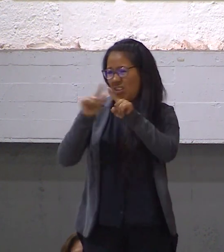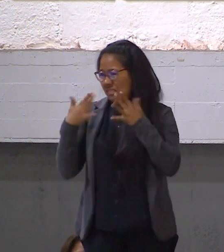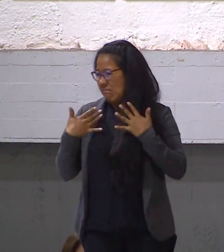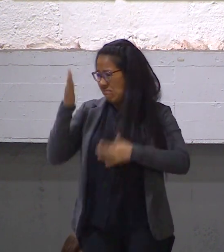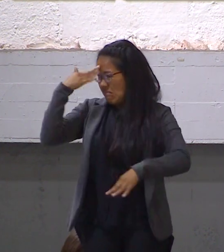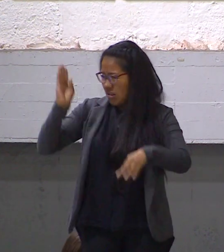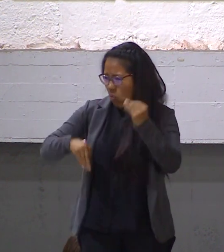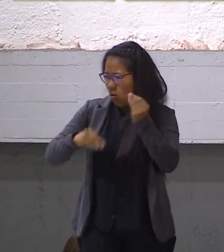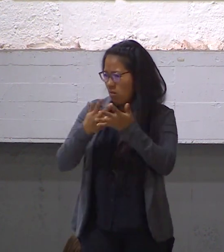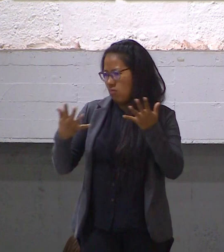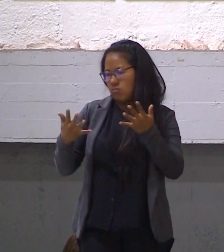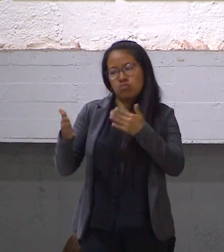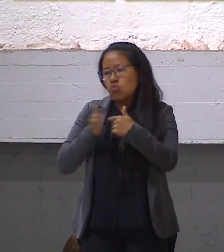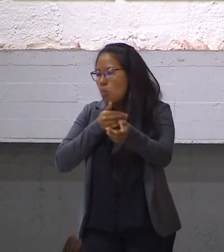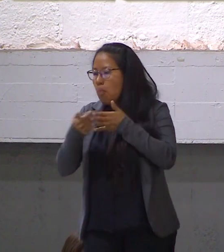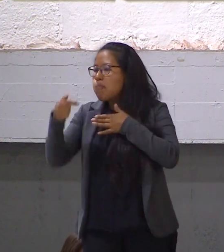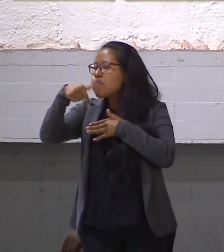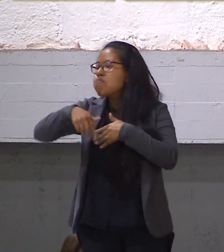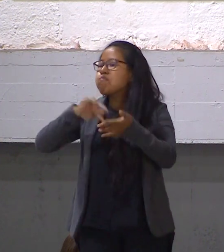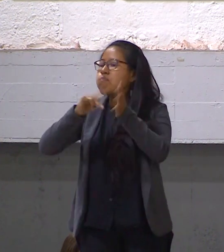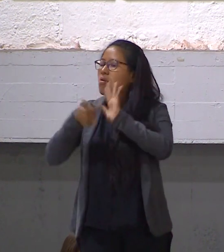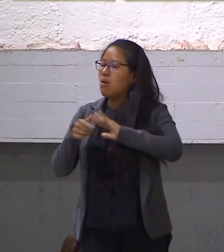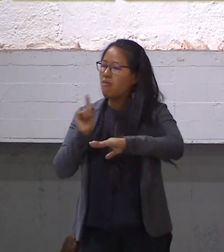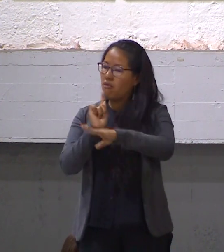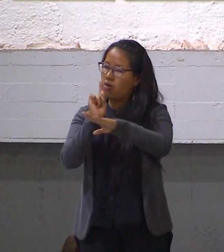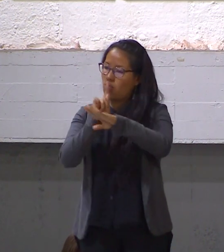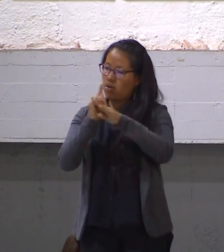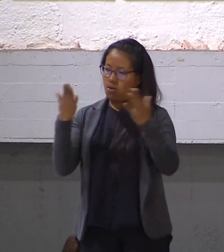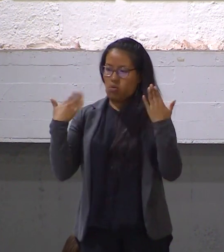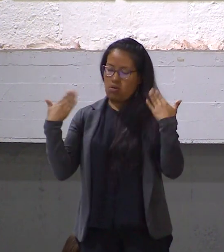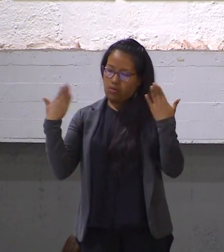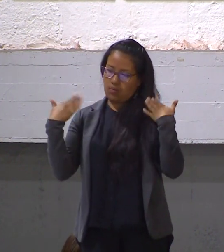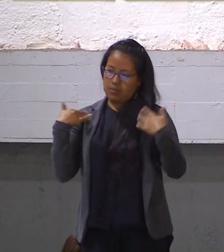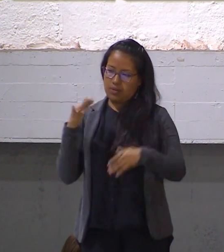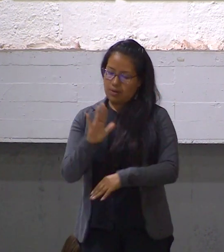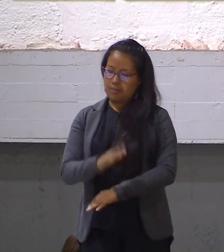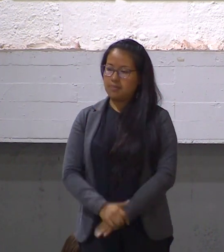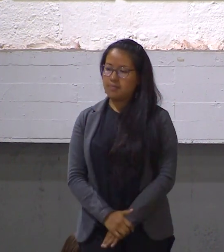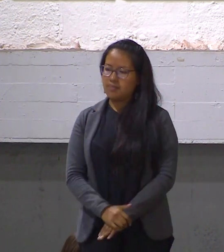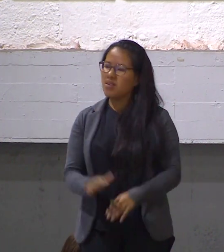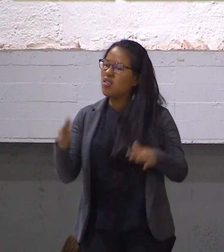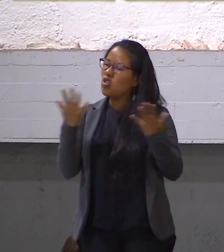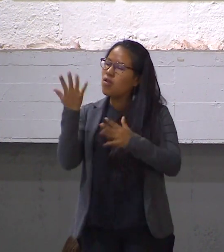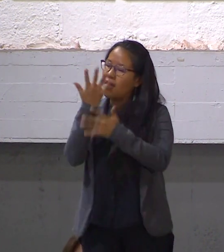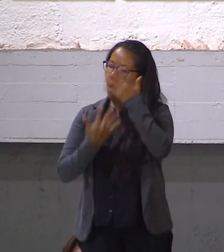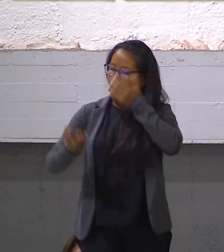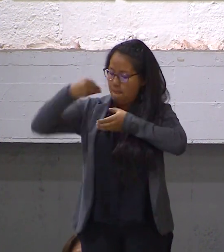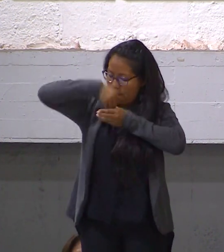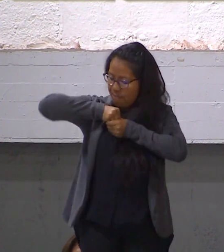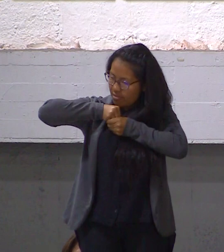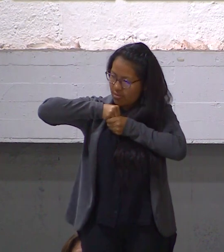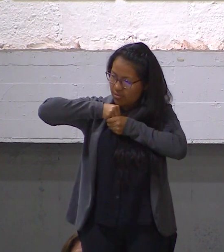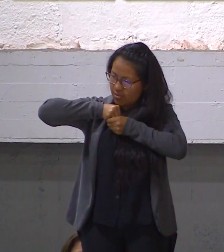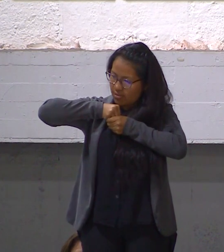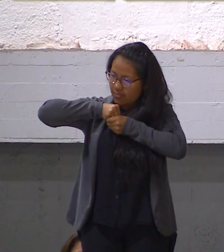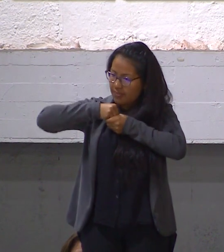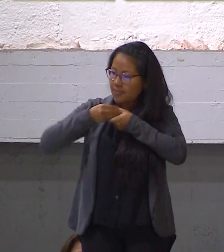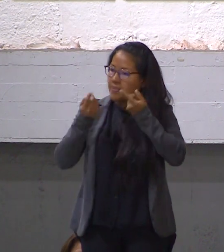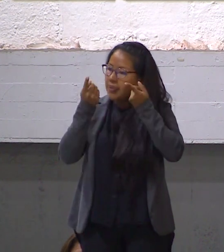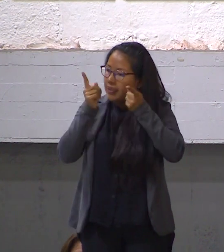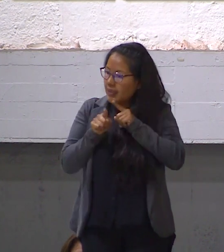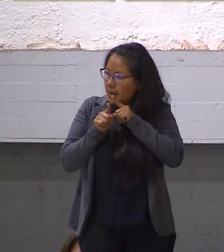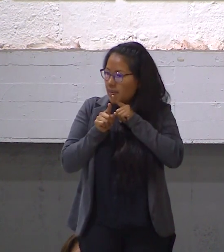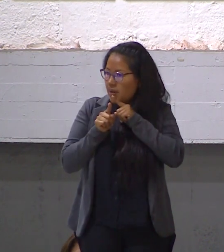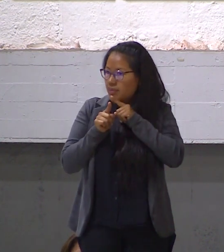somos facultad de educación física y lo llevamos en la sangre y por eso es que nos erizamos cuando